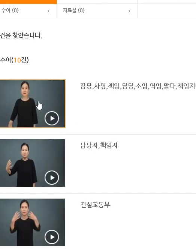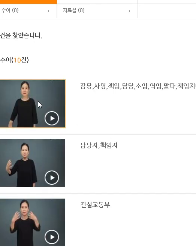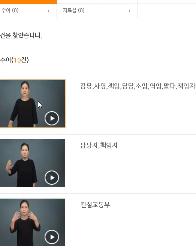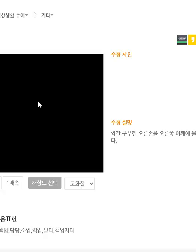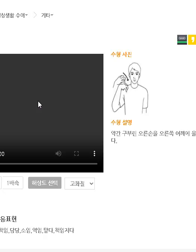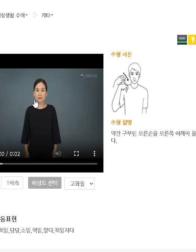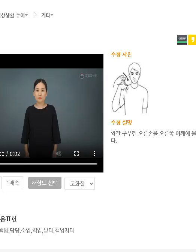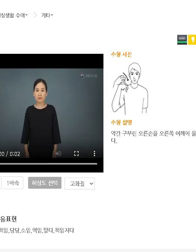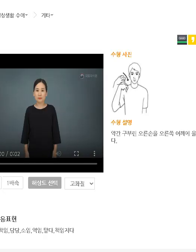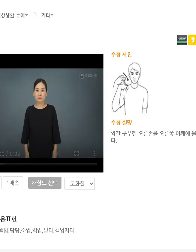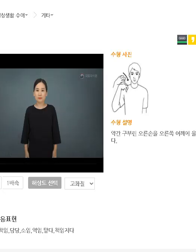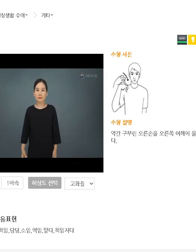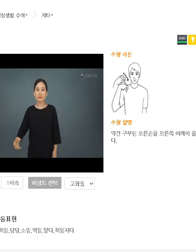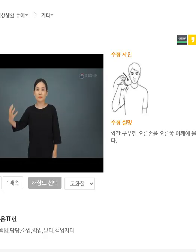그러니까 이건 책임이잖아요. 그죠?